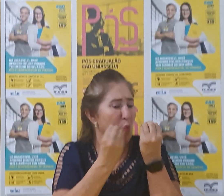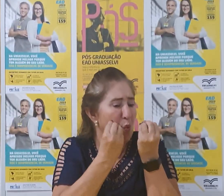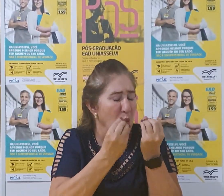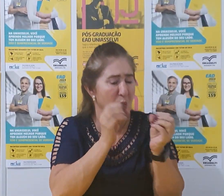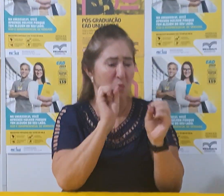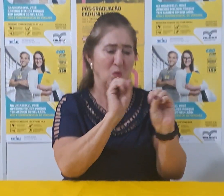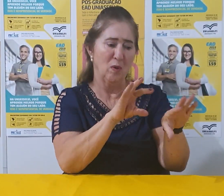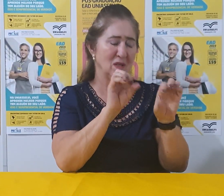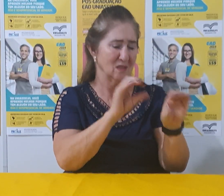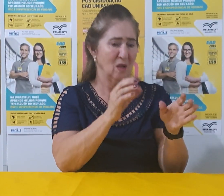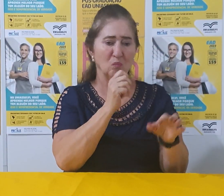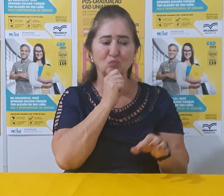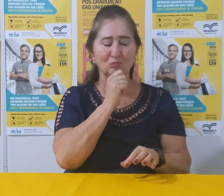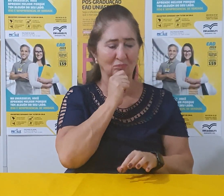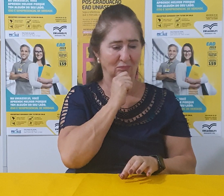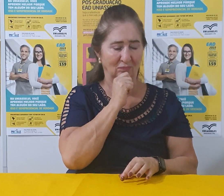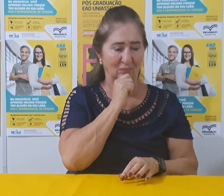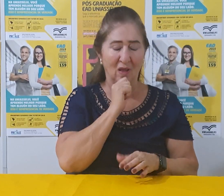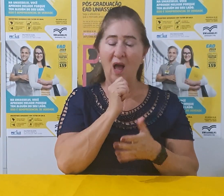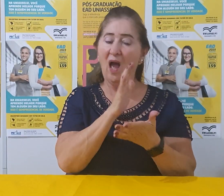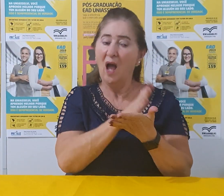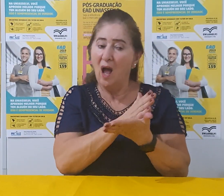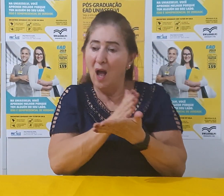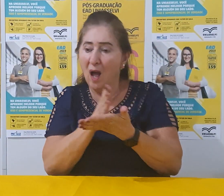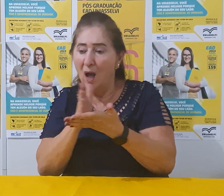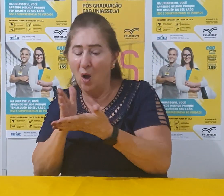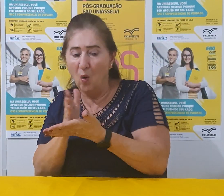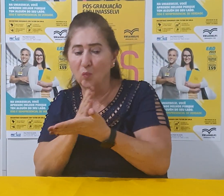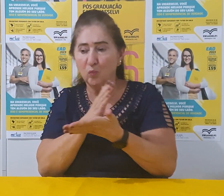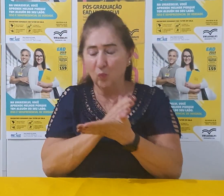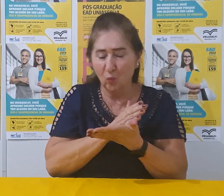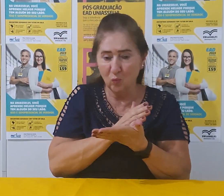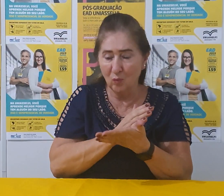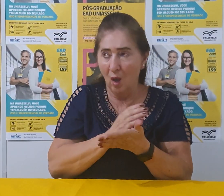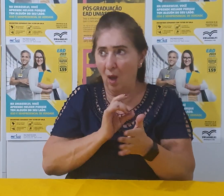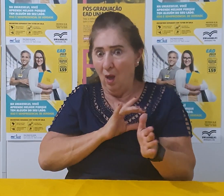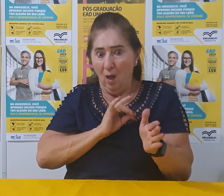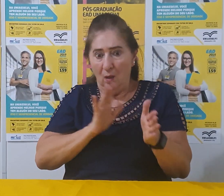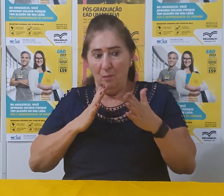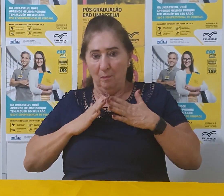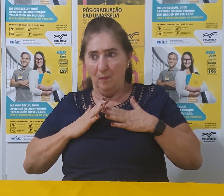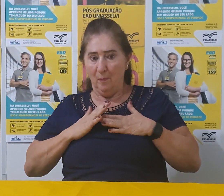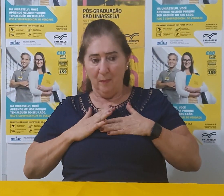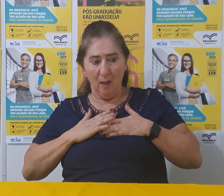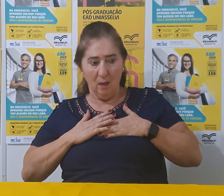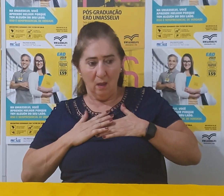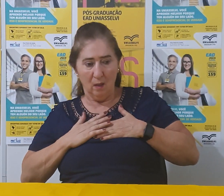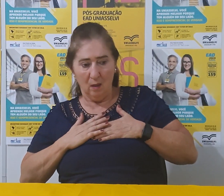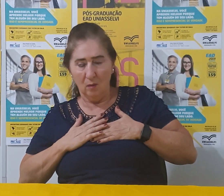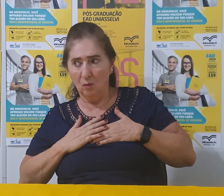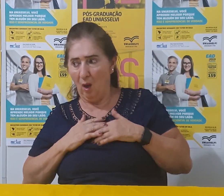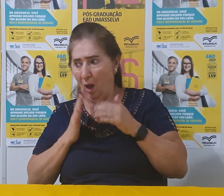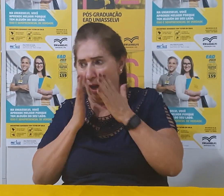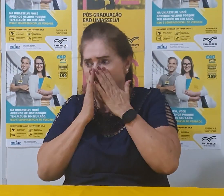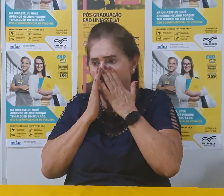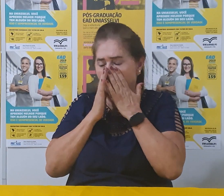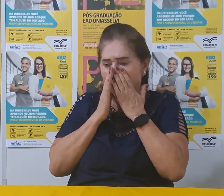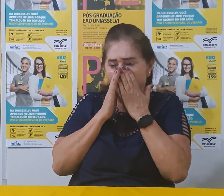escolares. Certos docentes apresentam medo e insegurança, angústia perante ao surdo